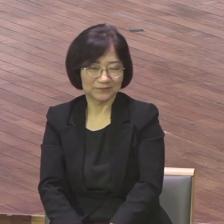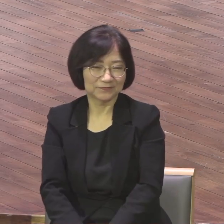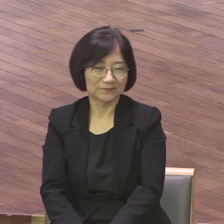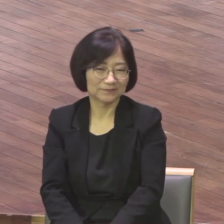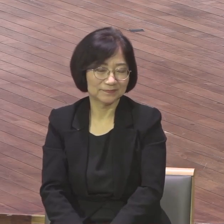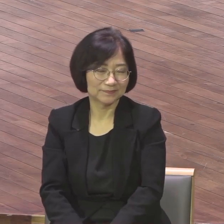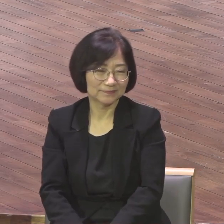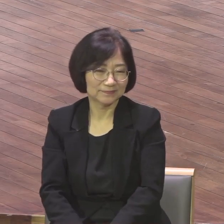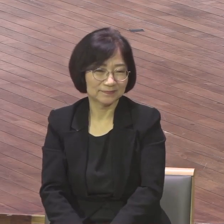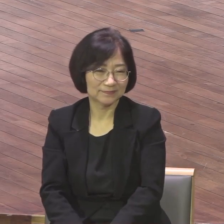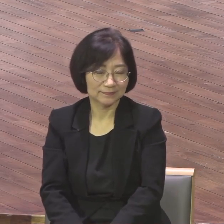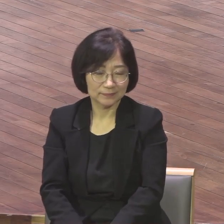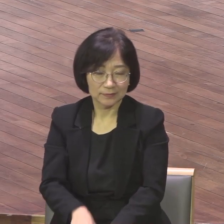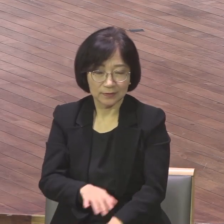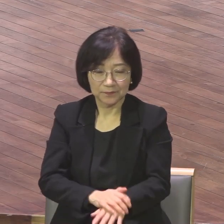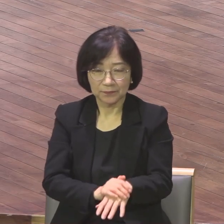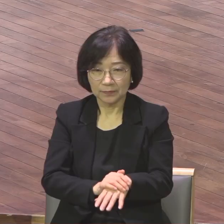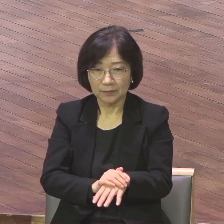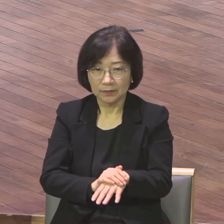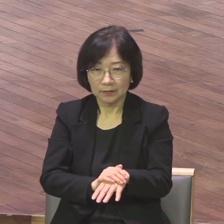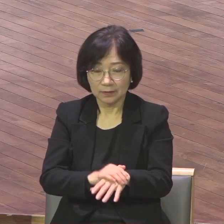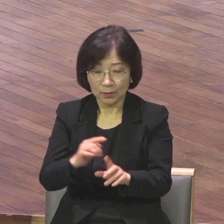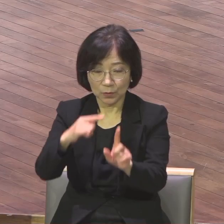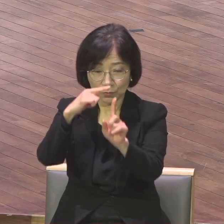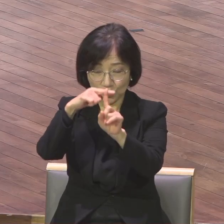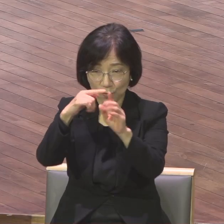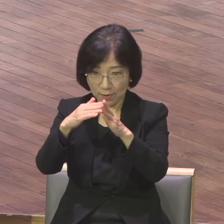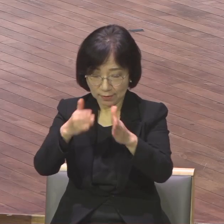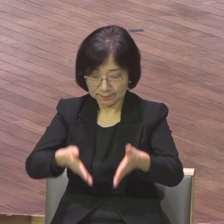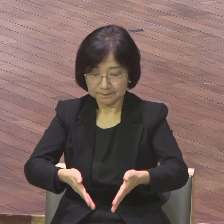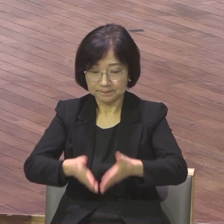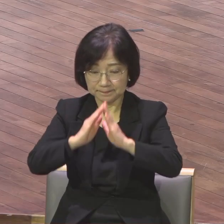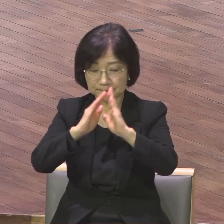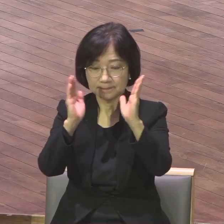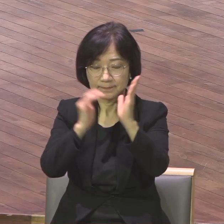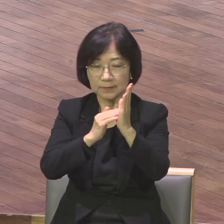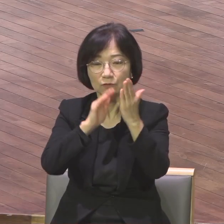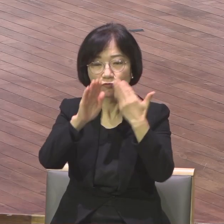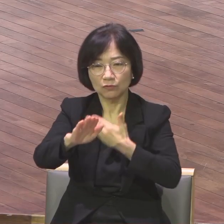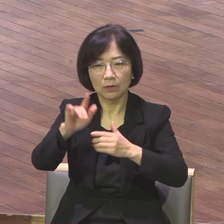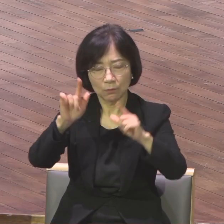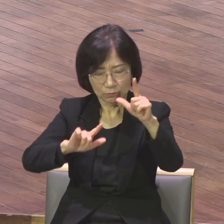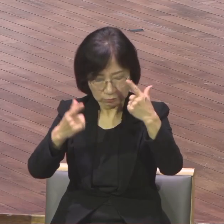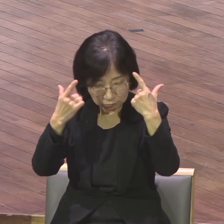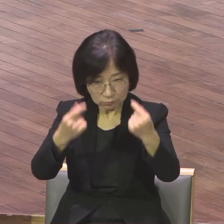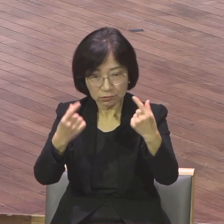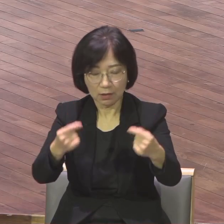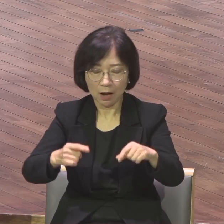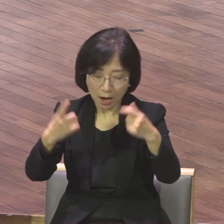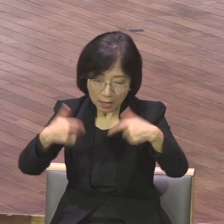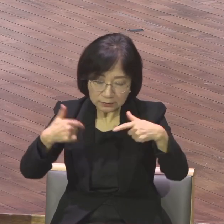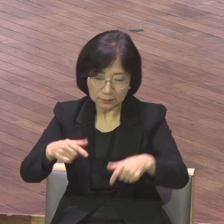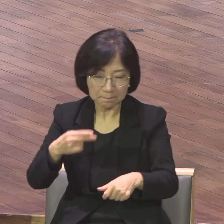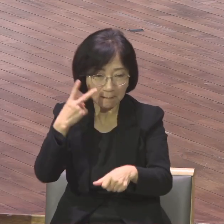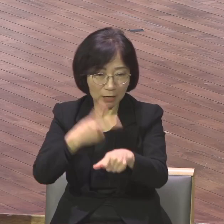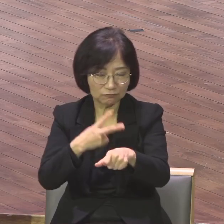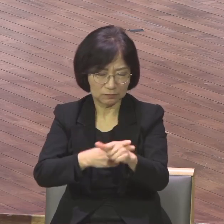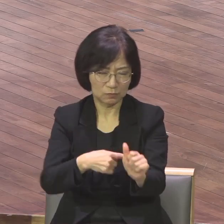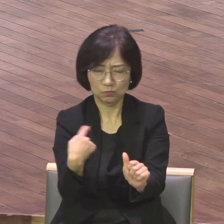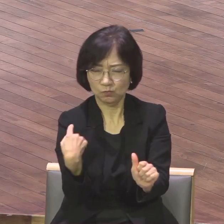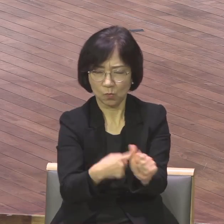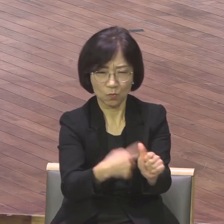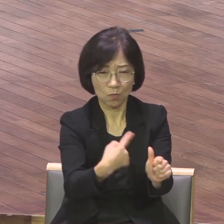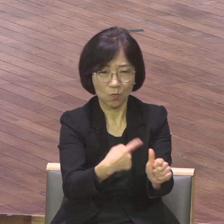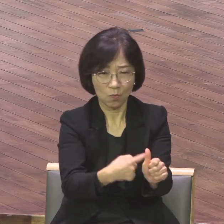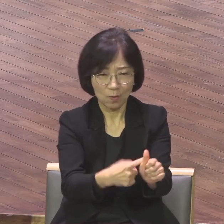냈습니다. 이 데살로니가 교회가 세워진 이후에도 똑같습니다. 그래서 사도 바울은 이